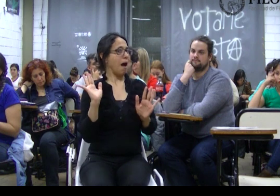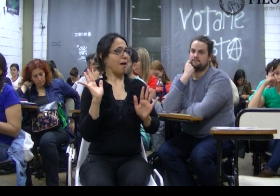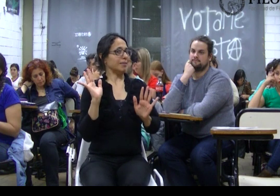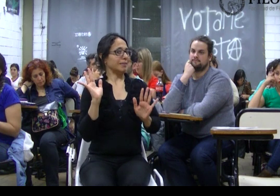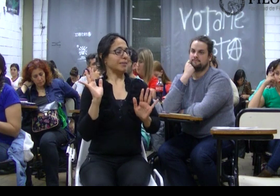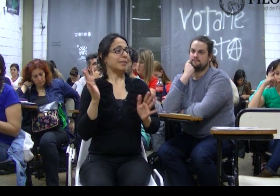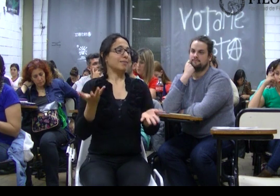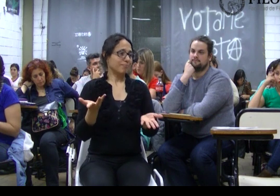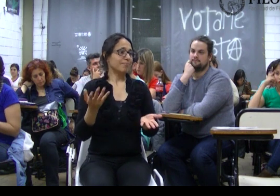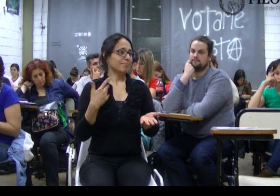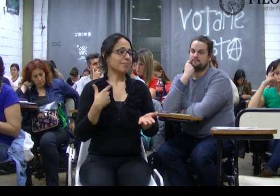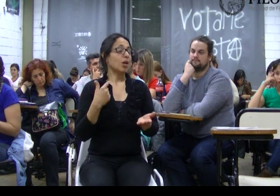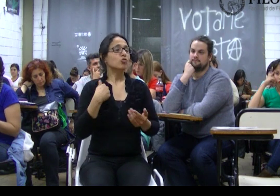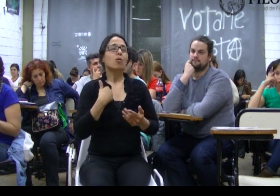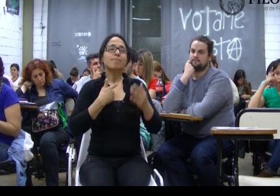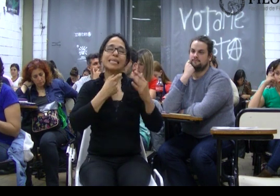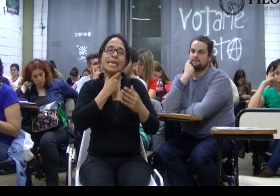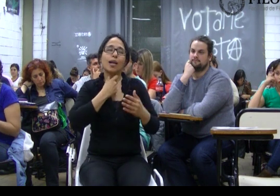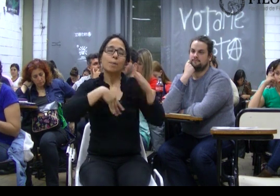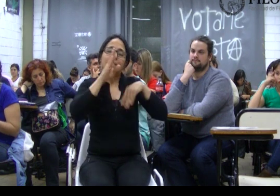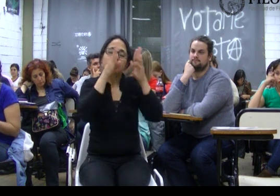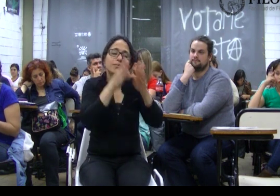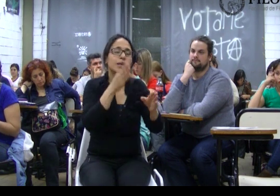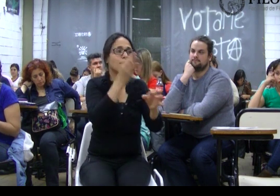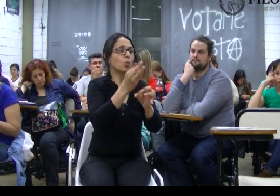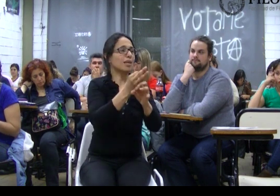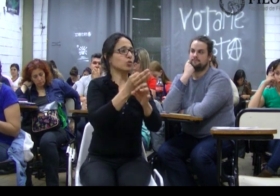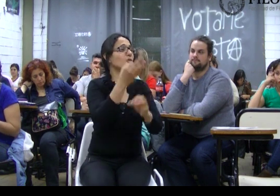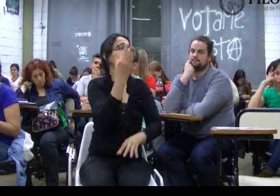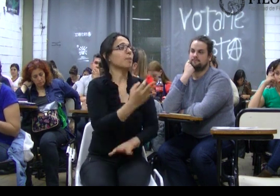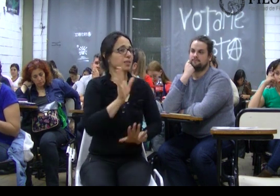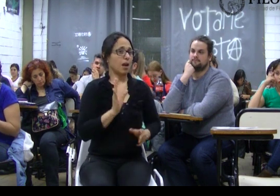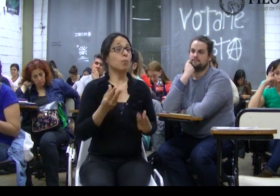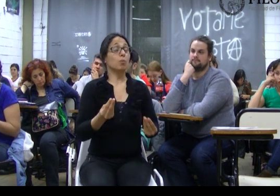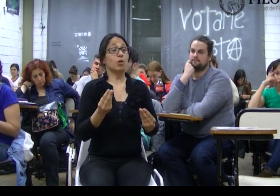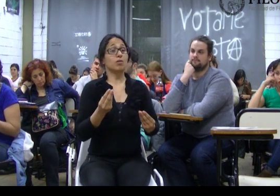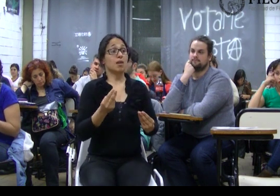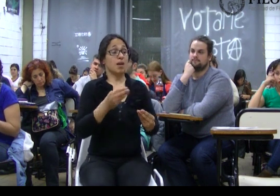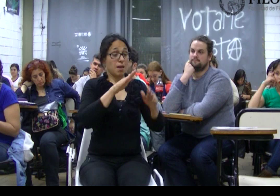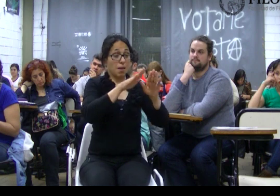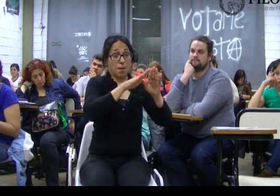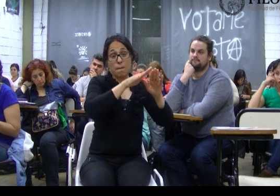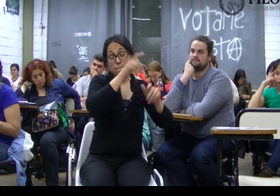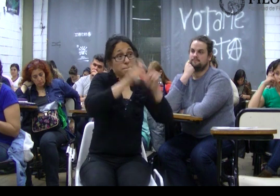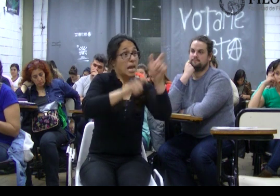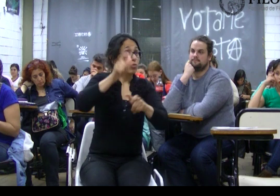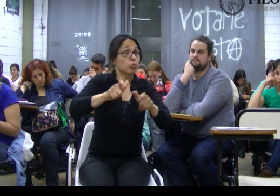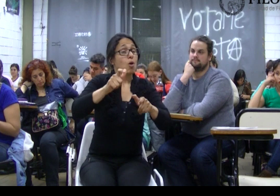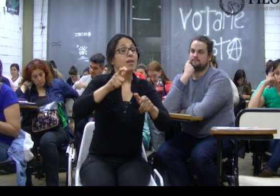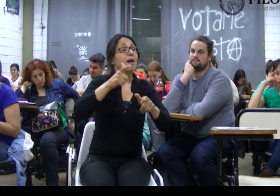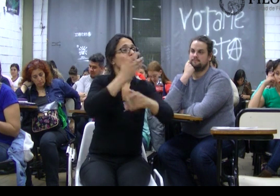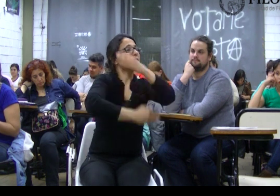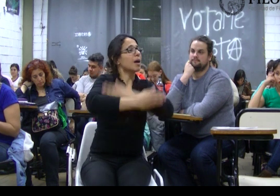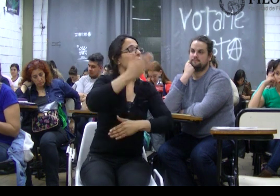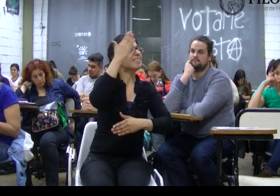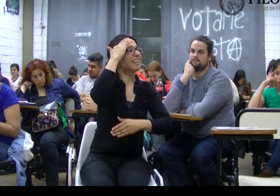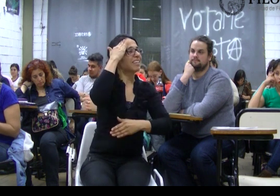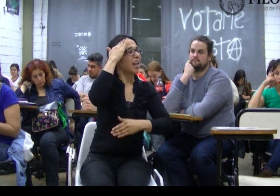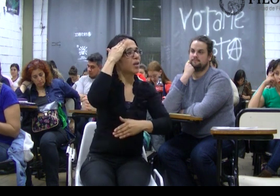Entonces, me quiero referir a educación especial, que es donde básicamente atraviesan su vida escolar las personas con discapacidad